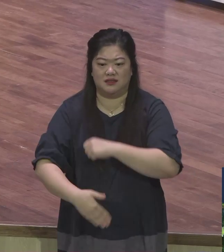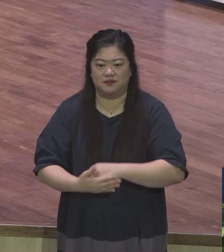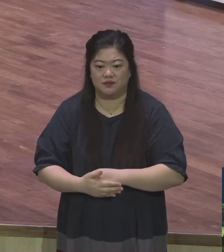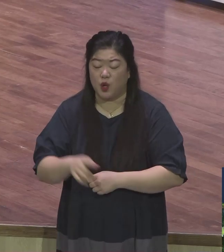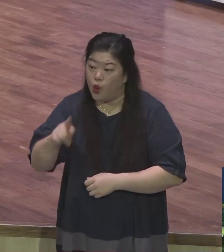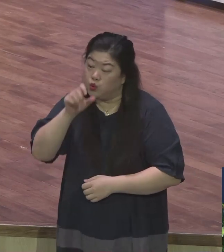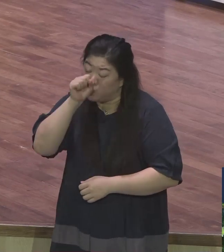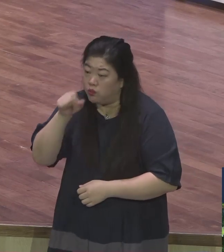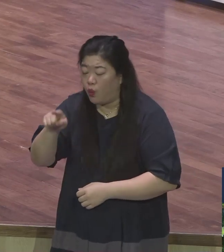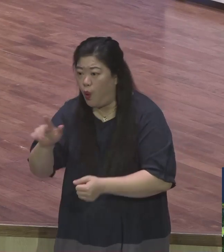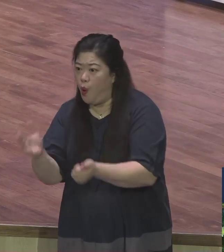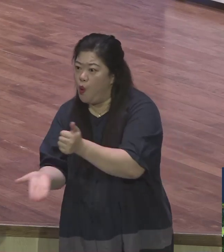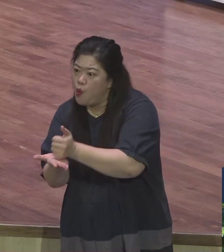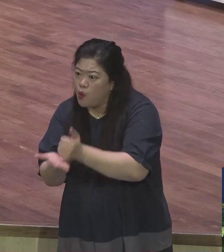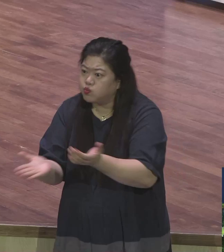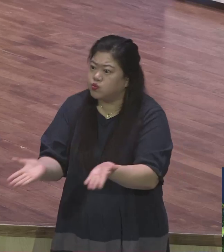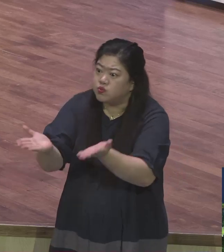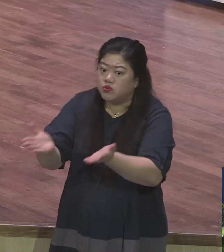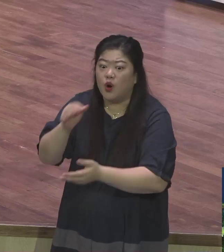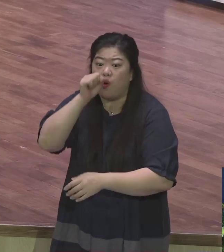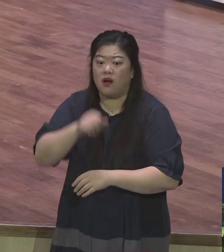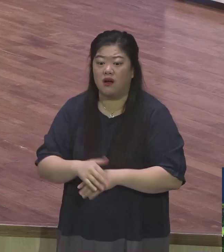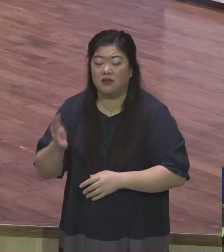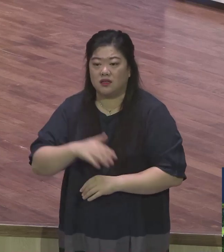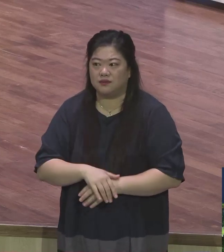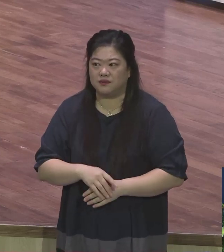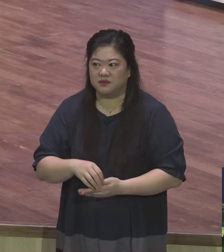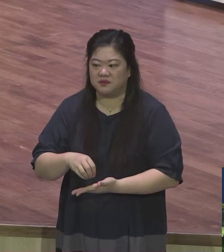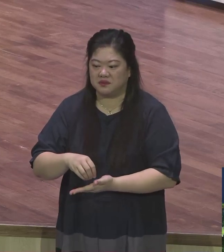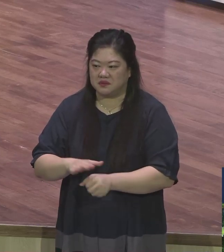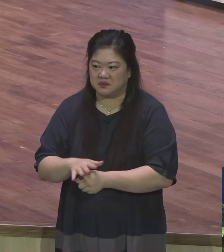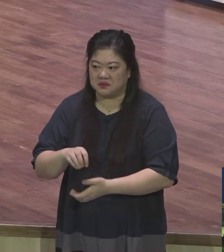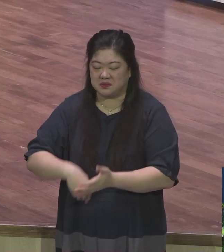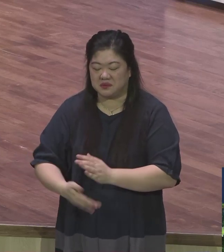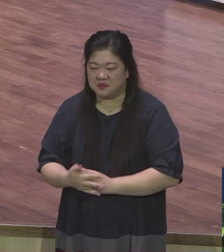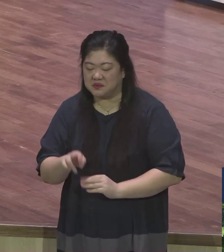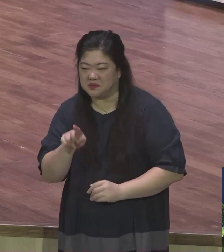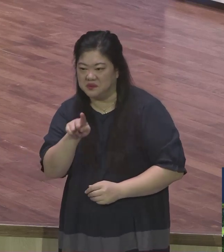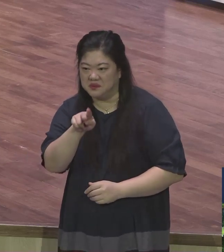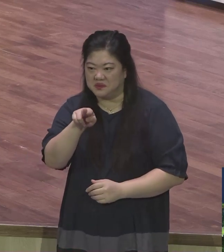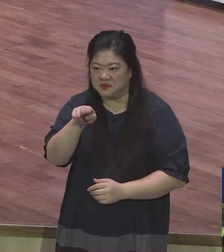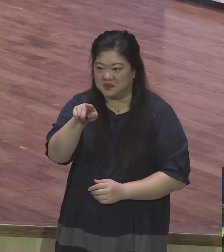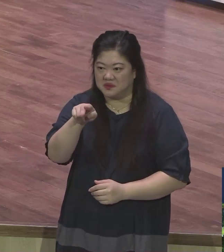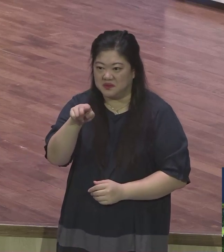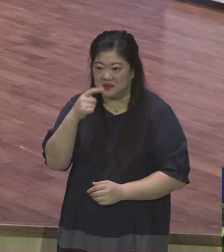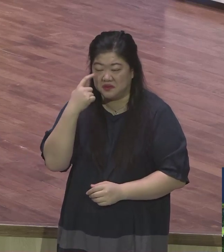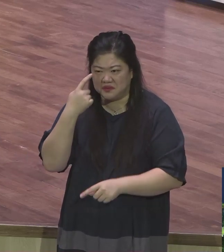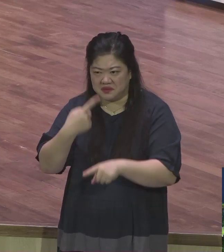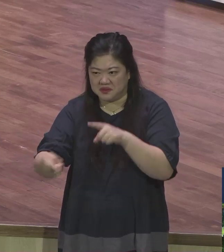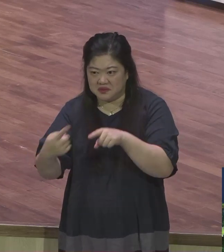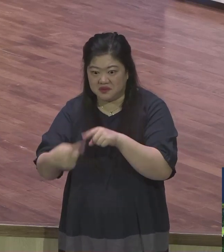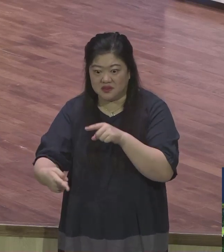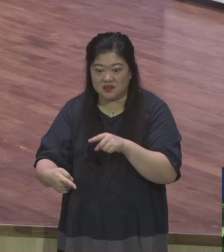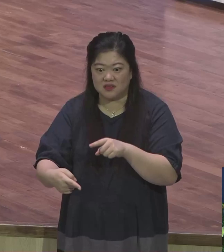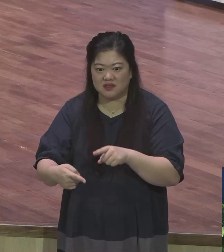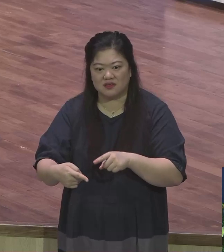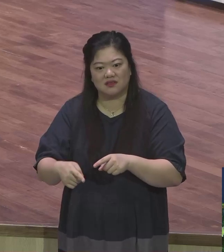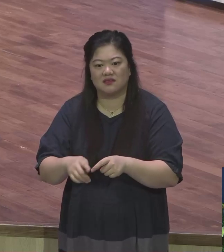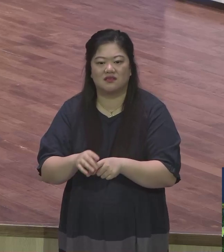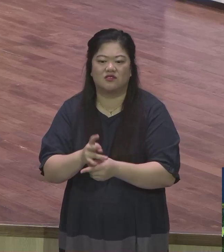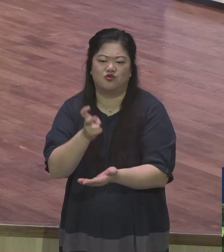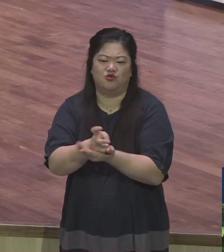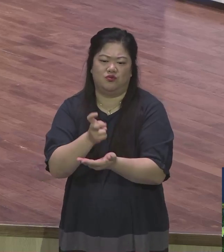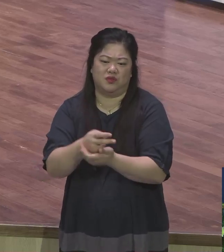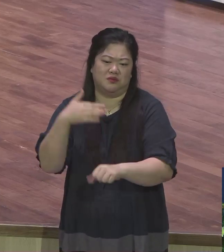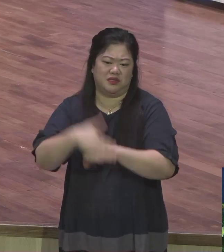점을 볼 줄 모르고 나쁜 것만 계속 지적되는 사람 용서할 줄 모르는 사람 하나 될 줄 모르는 사람